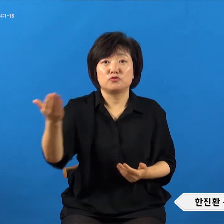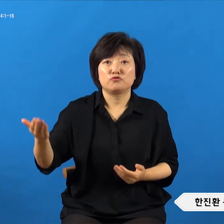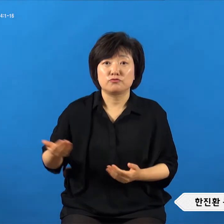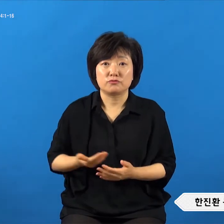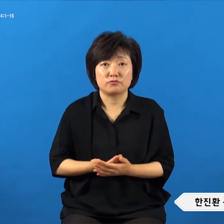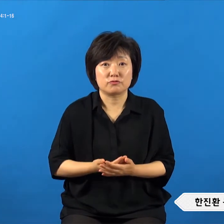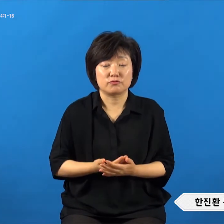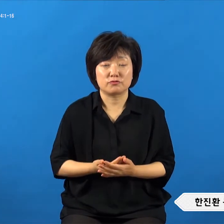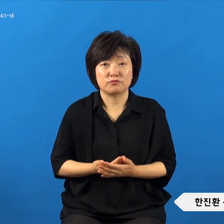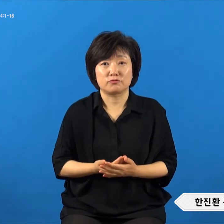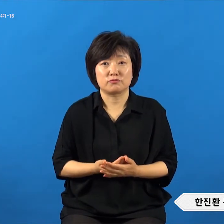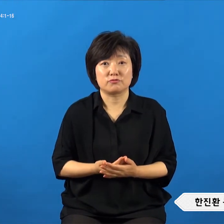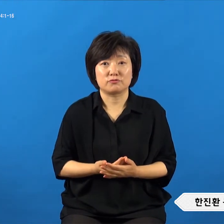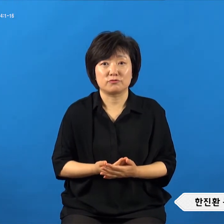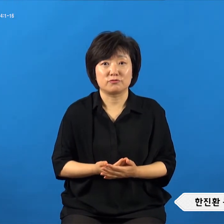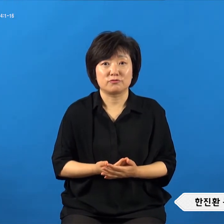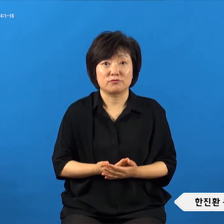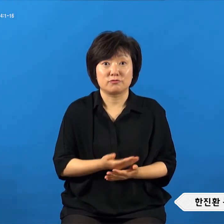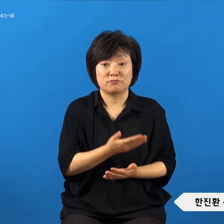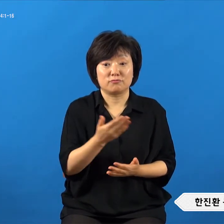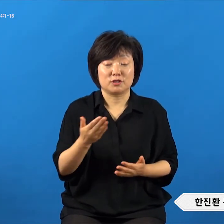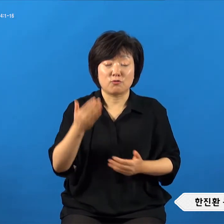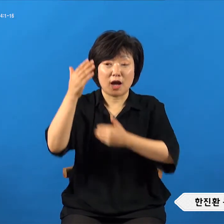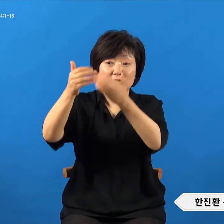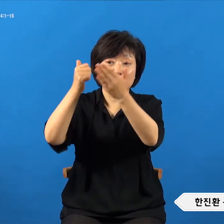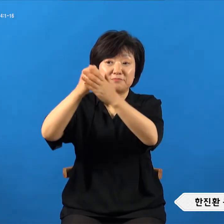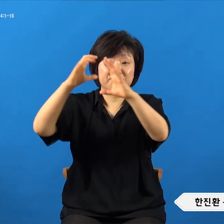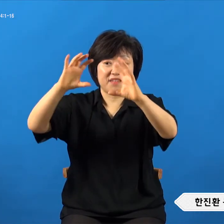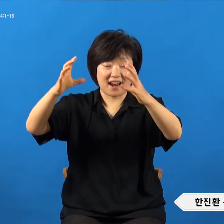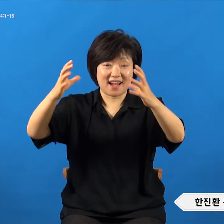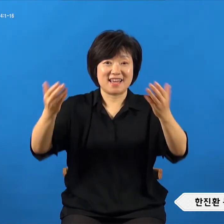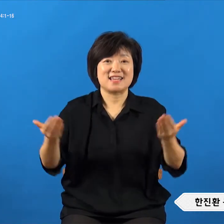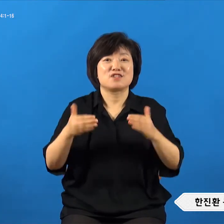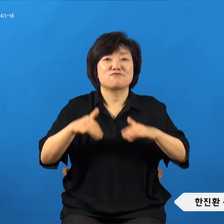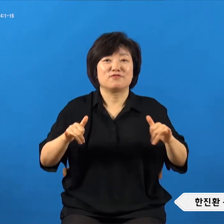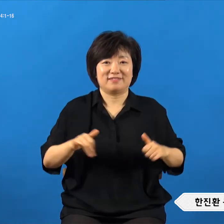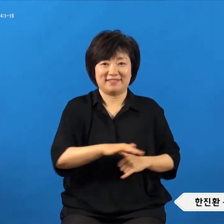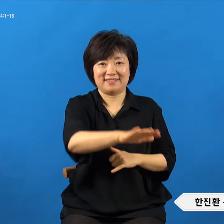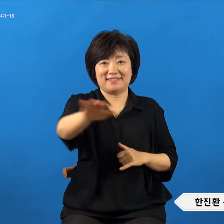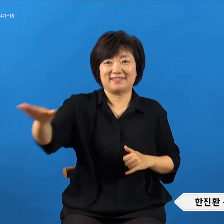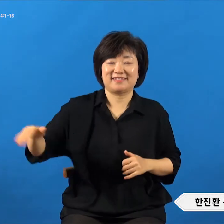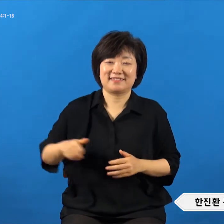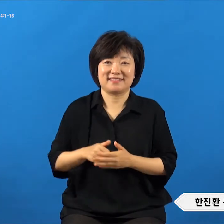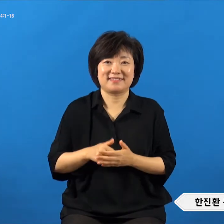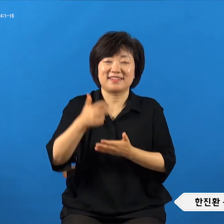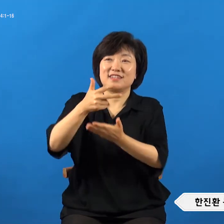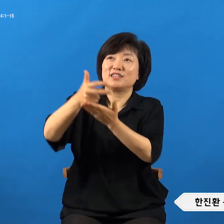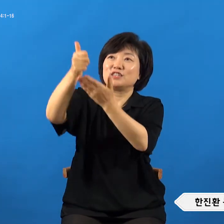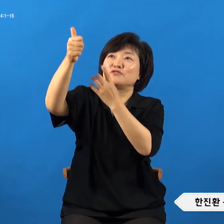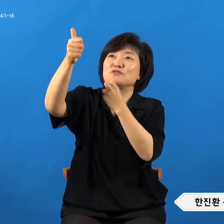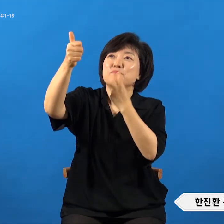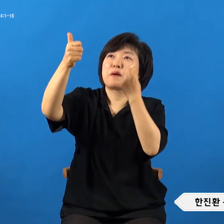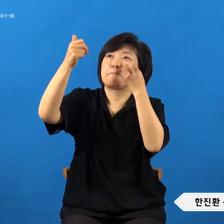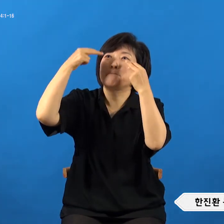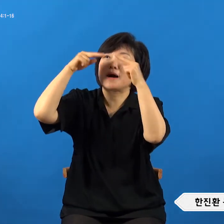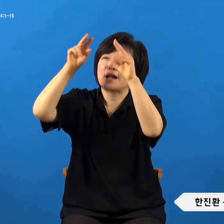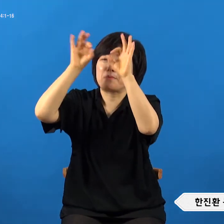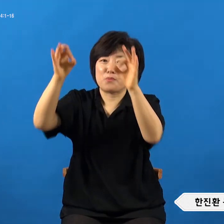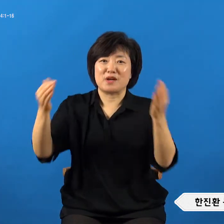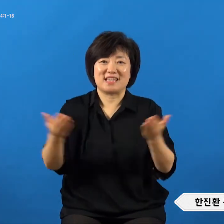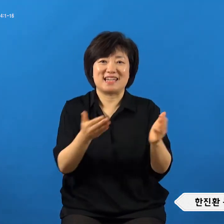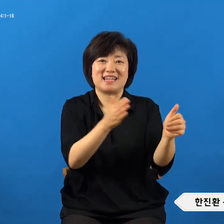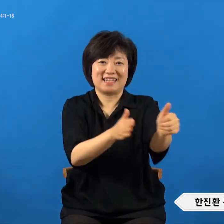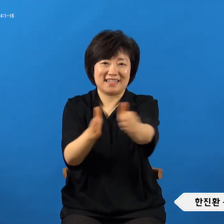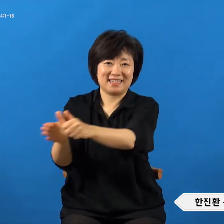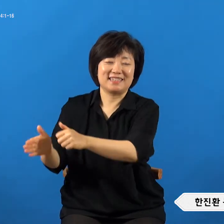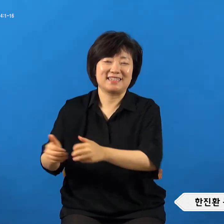여러분, 우리도 다 이 하나님 나라의 일꾼들인데 주님만 바라보면서 일할 수 있기를